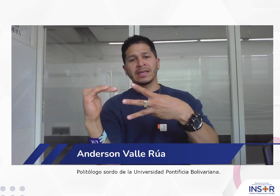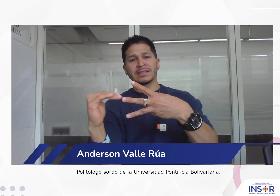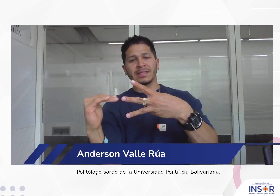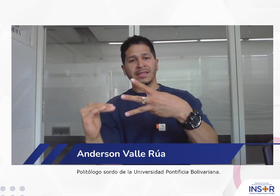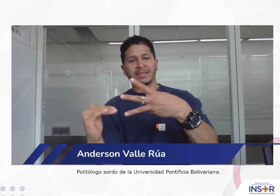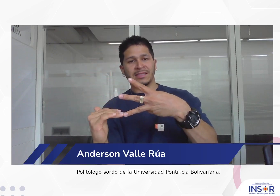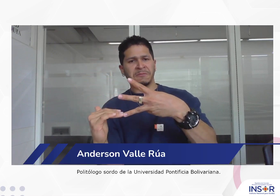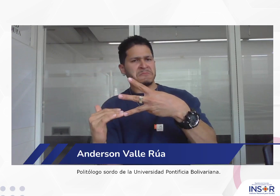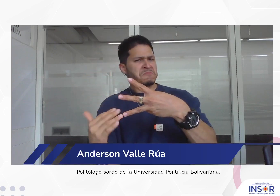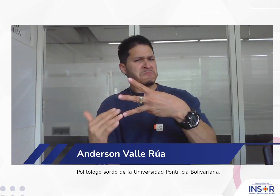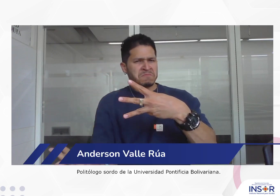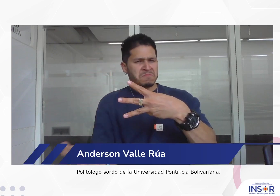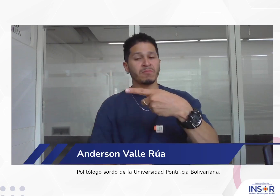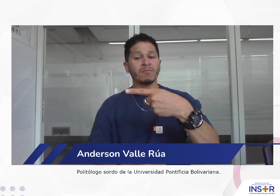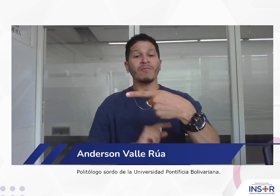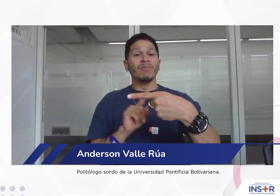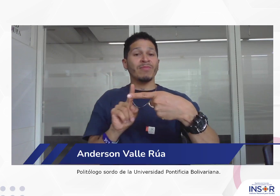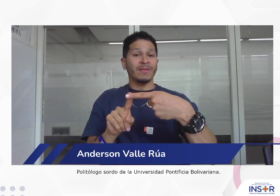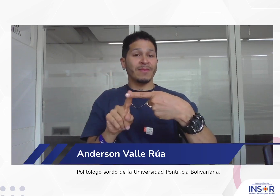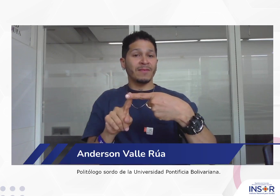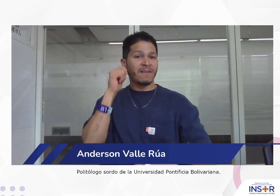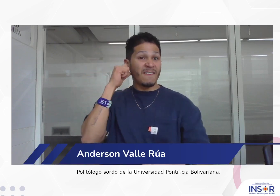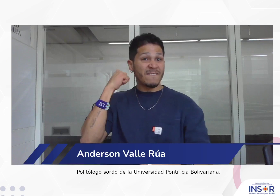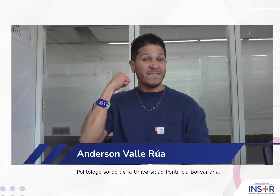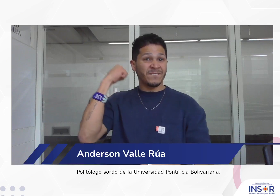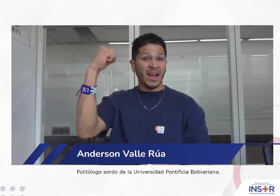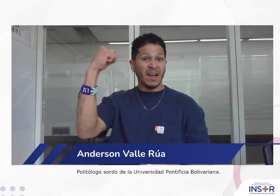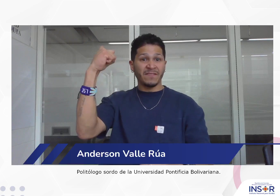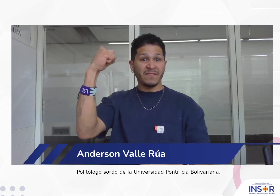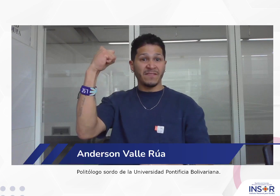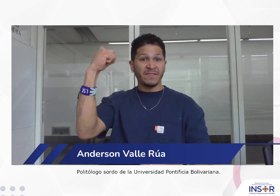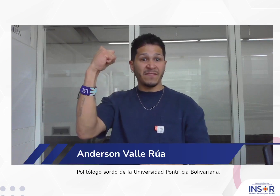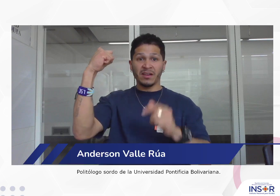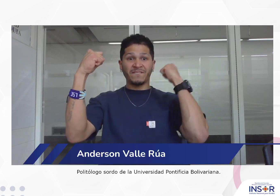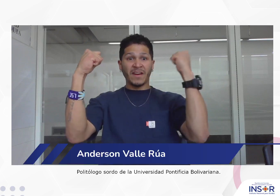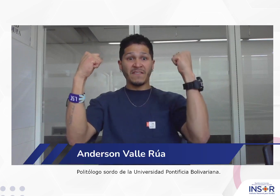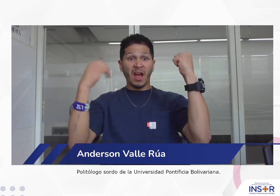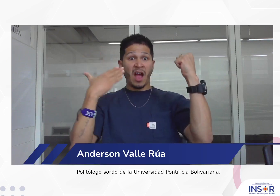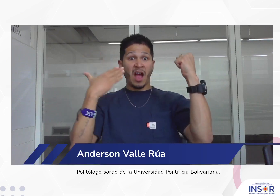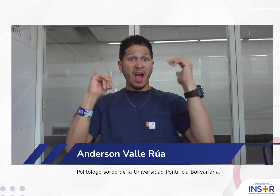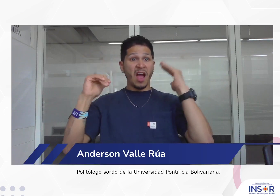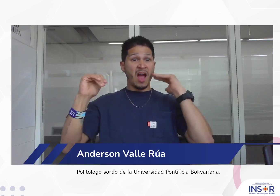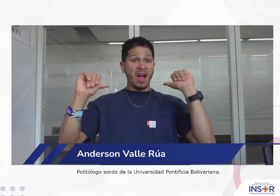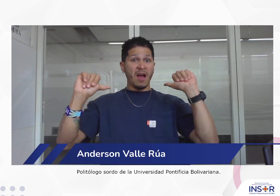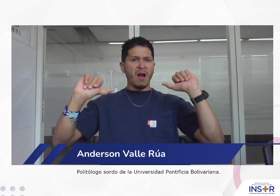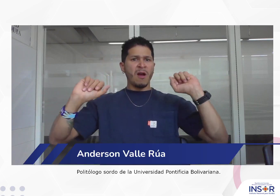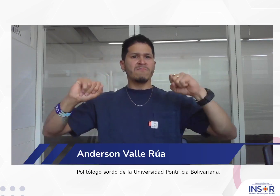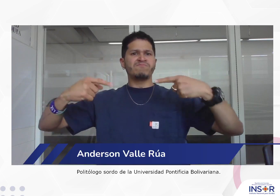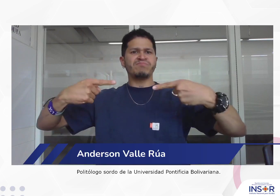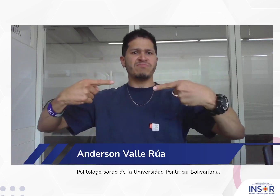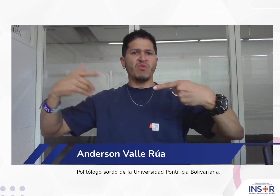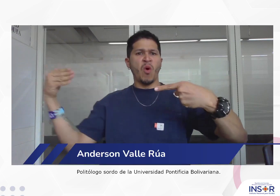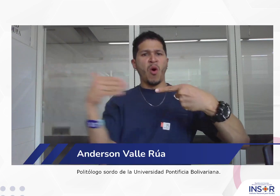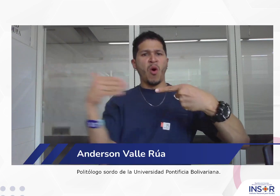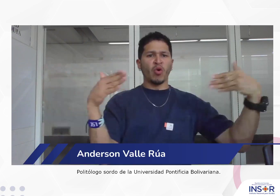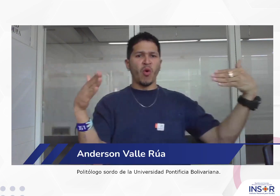también con el feminismo, porque lo que yo encontré es que pues el feminismo